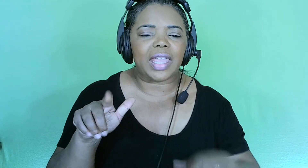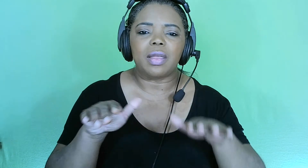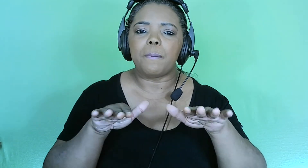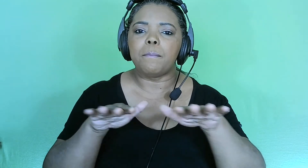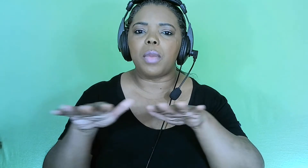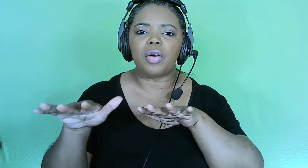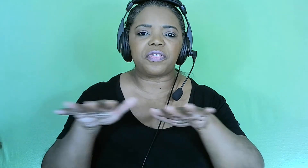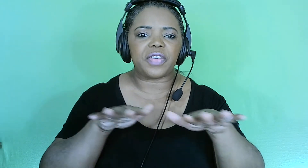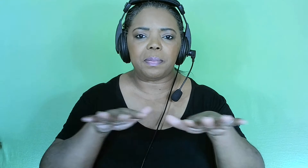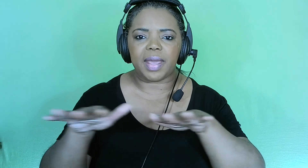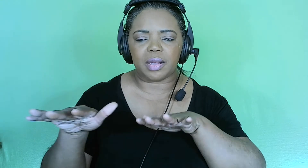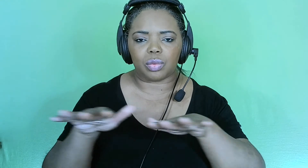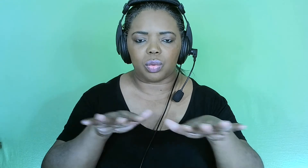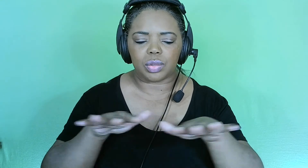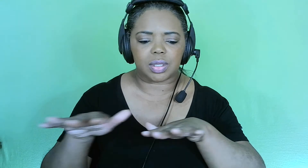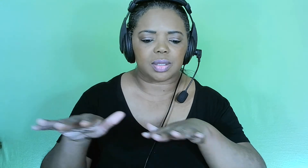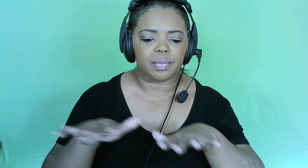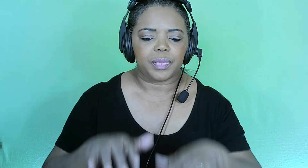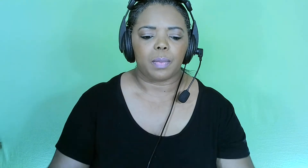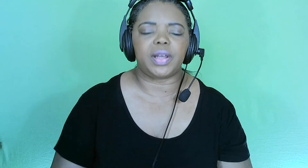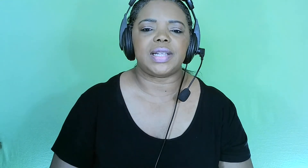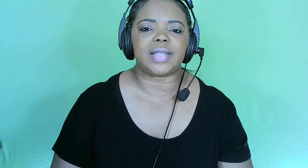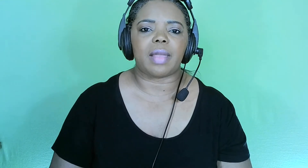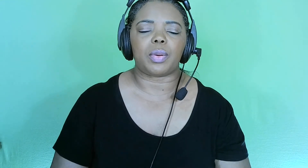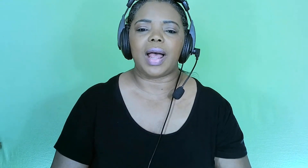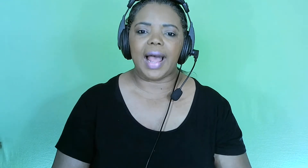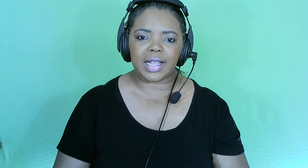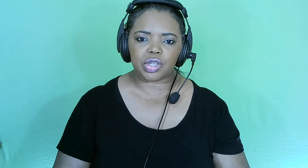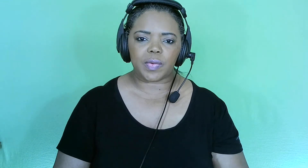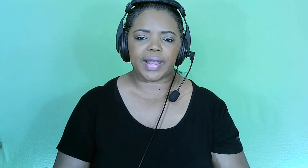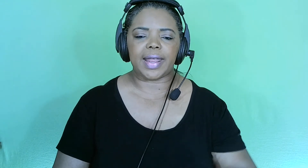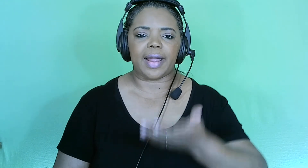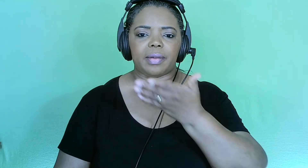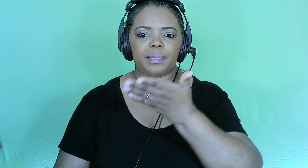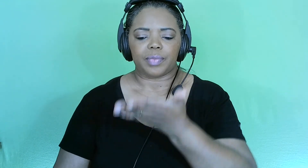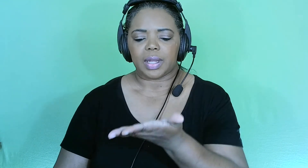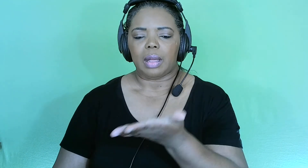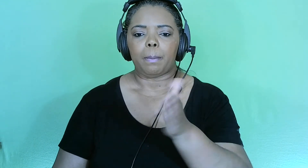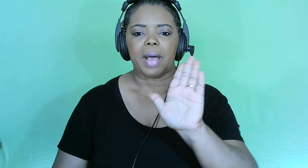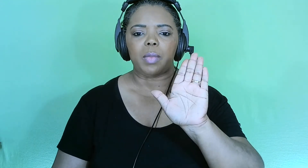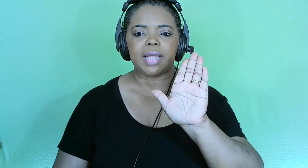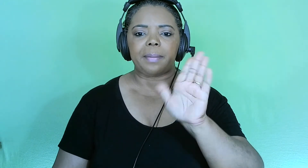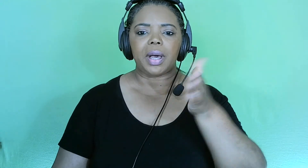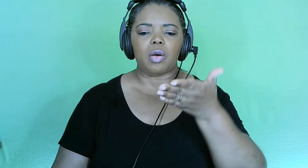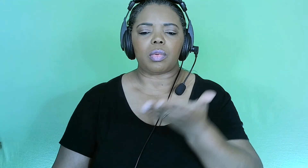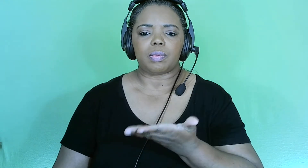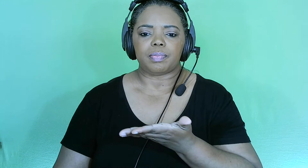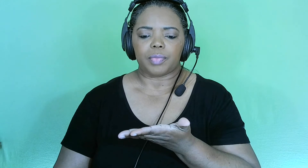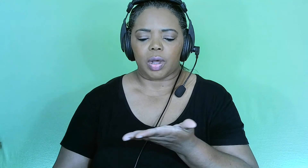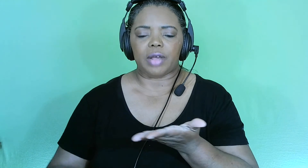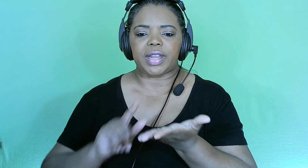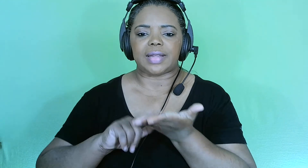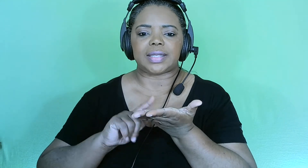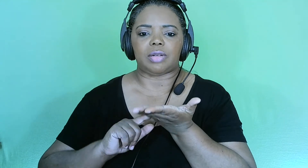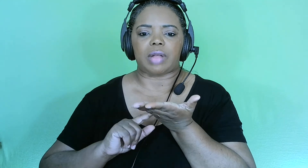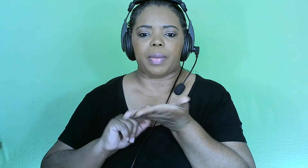têm movimentos. Por exemplo, ajoelhar. Palma da mão, olha a orientação da palma